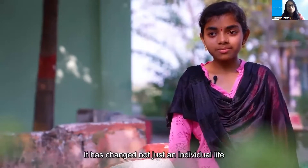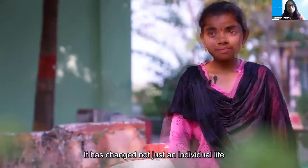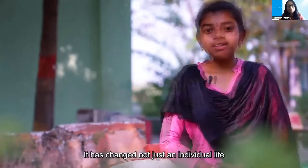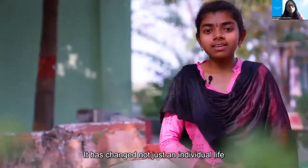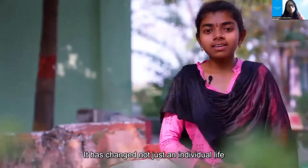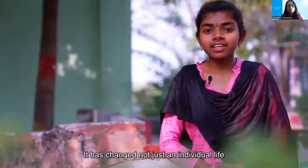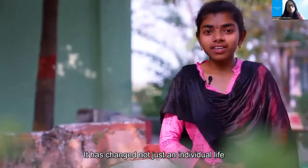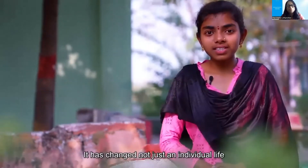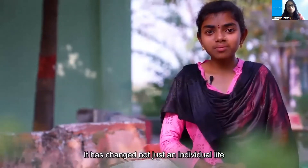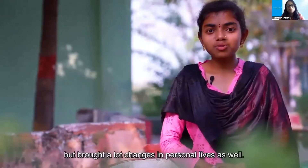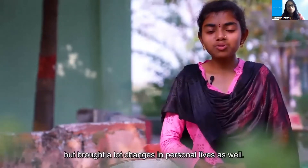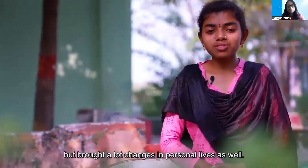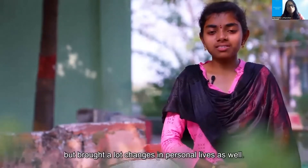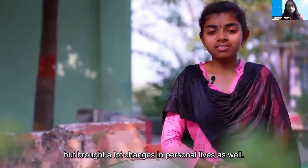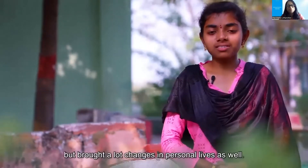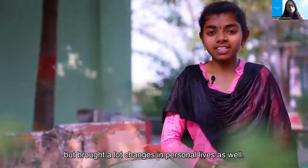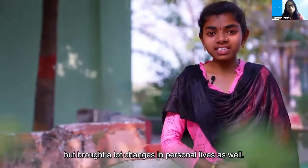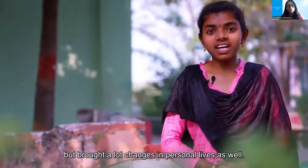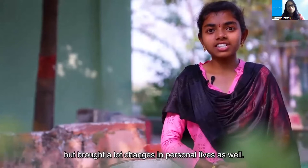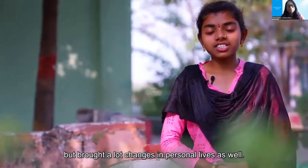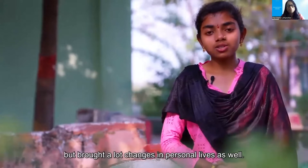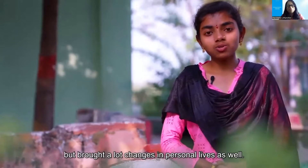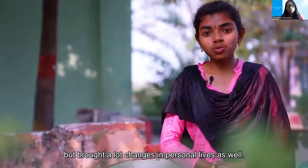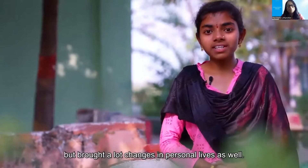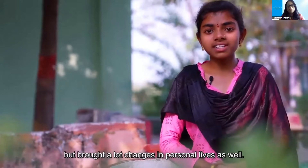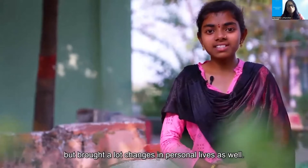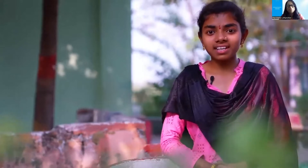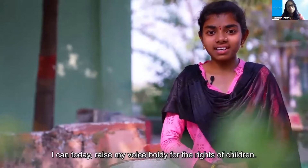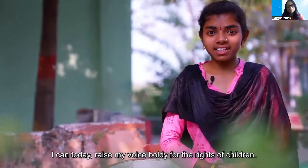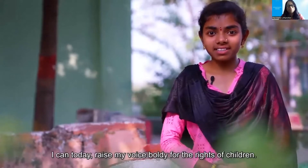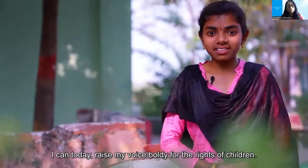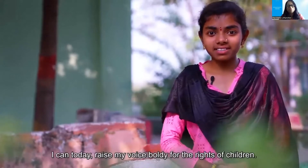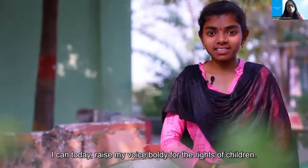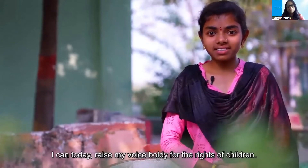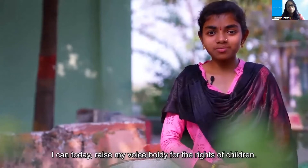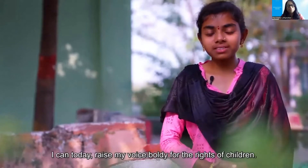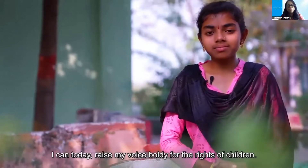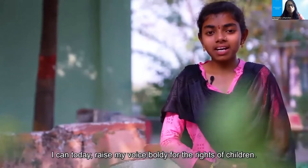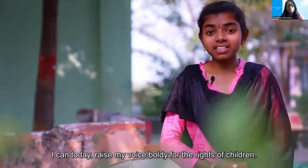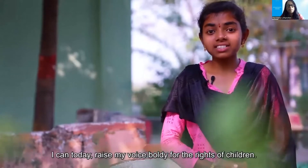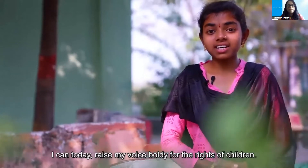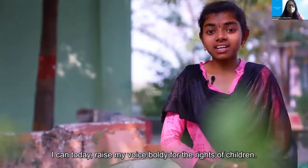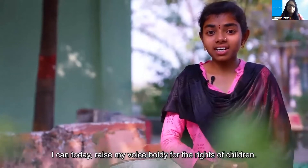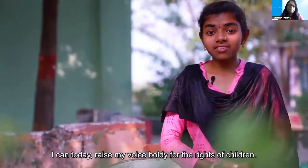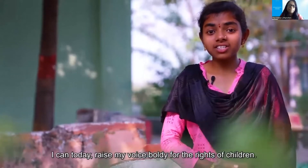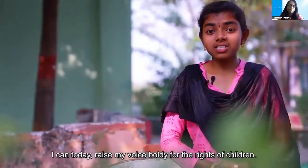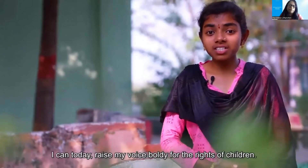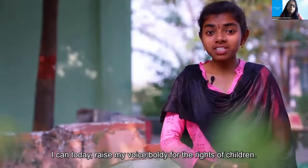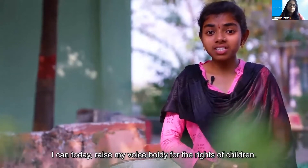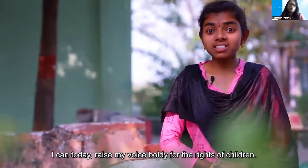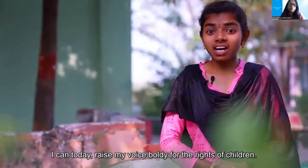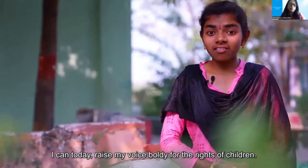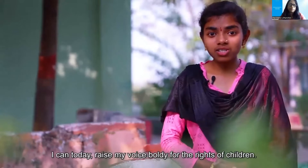चांगले झाले आहेत. एक व्यक्ती म्हणून सुद्धा वैयक्तिक आयुष्यात खूप बदल झाले आहेत. मी बालकांच्या हक्कावर समर्थपणे आज आवाज उठवू